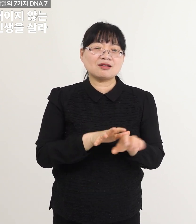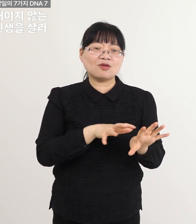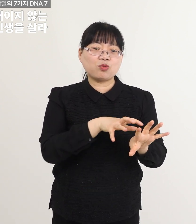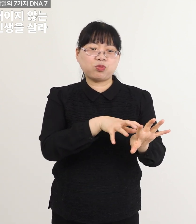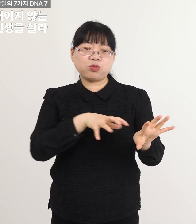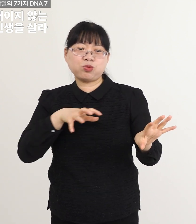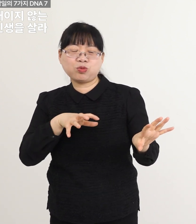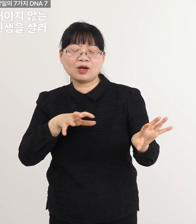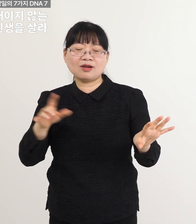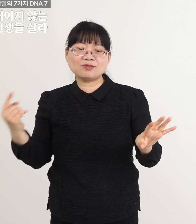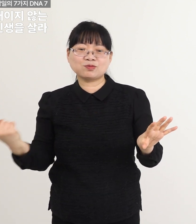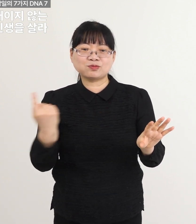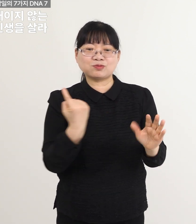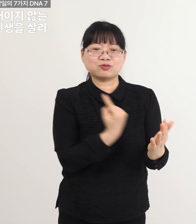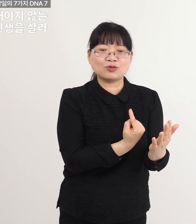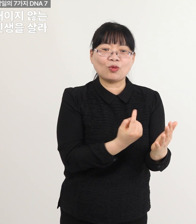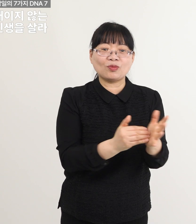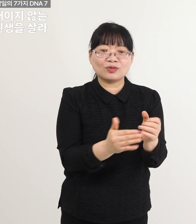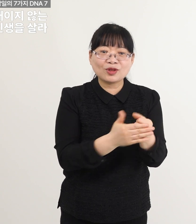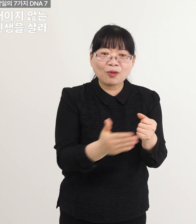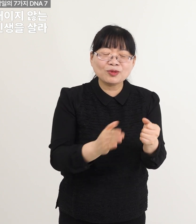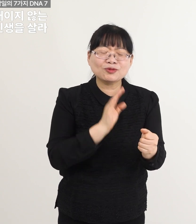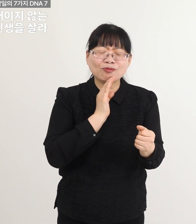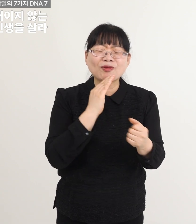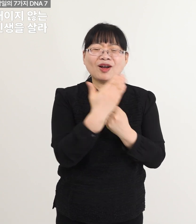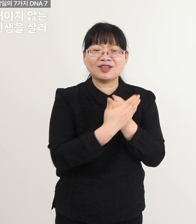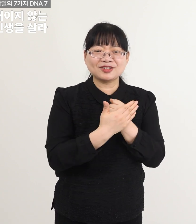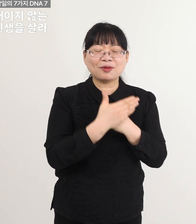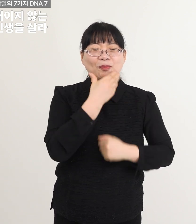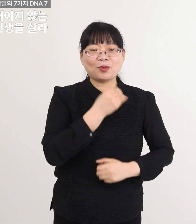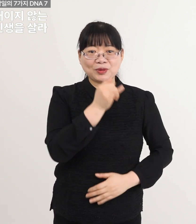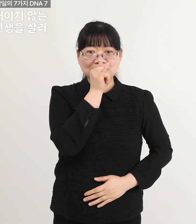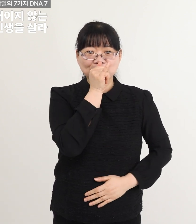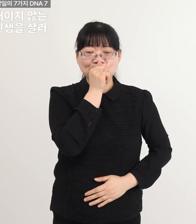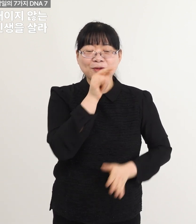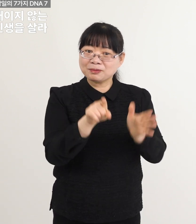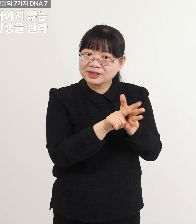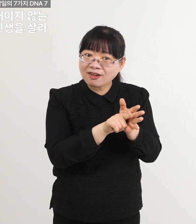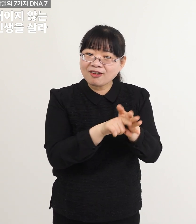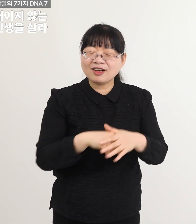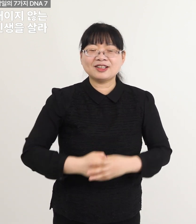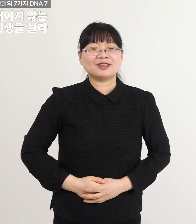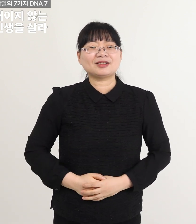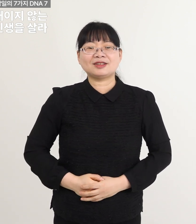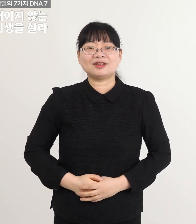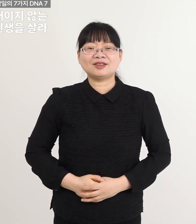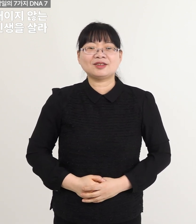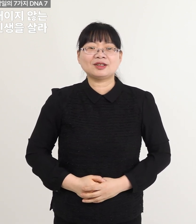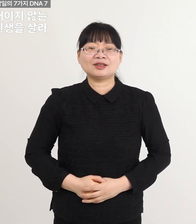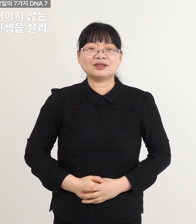해도 은혜고 복인데 믿습니까? 네.